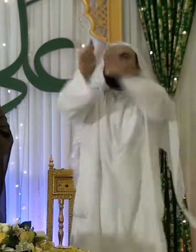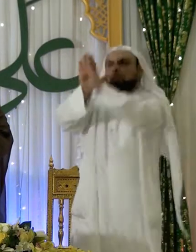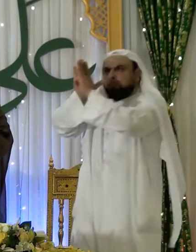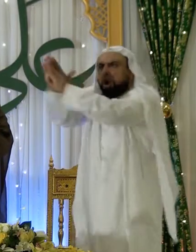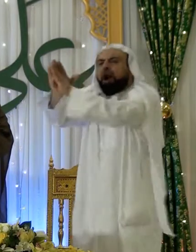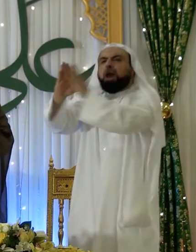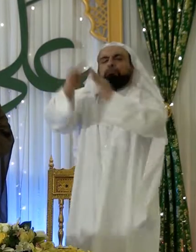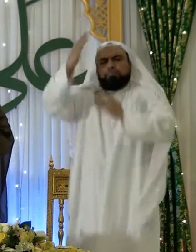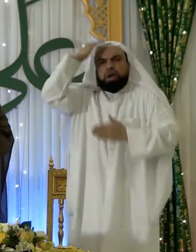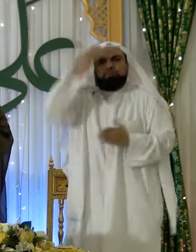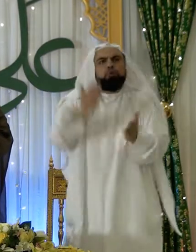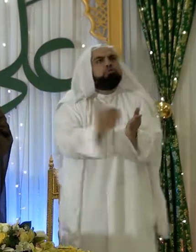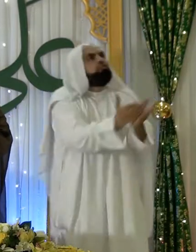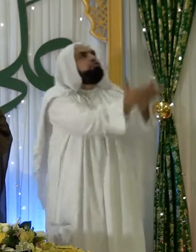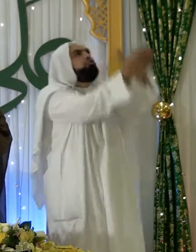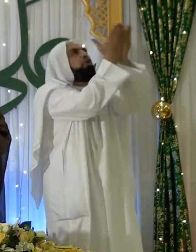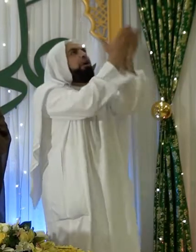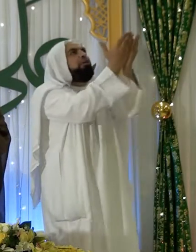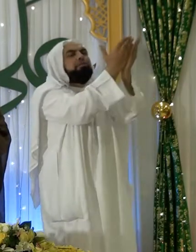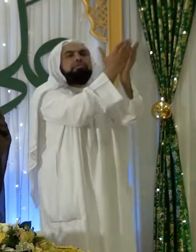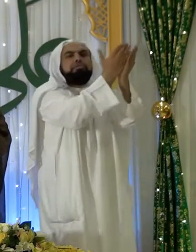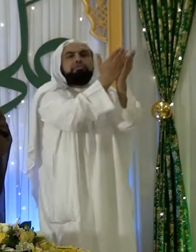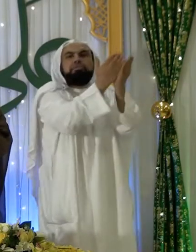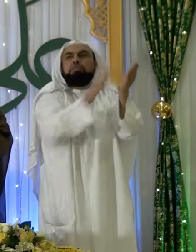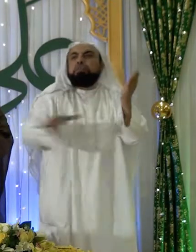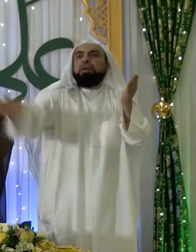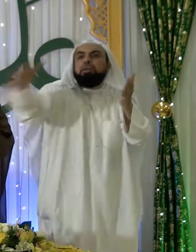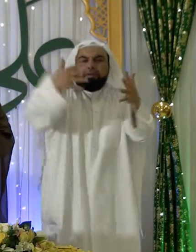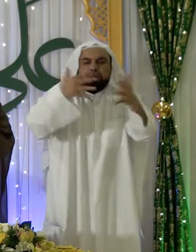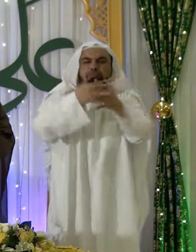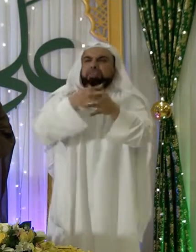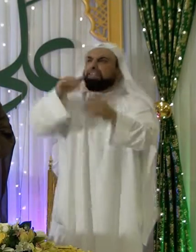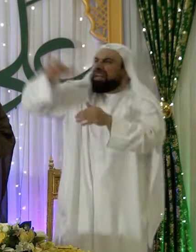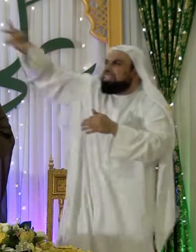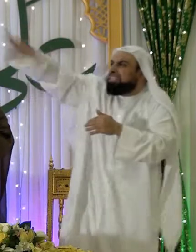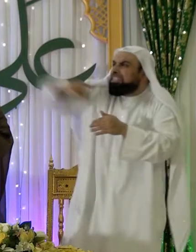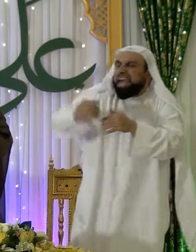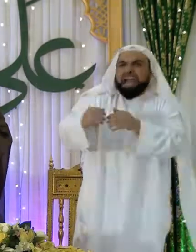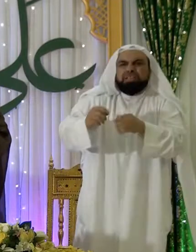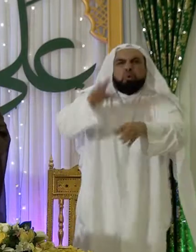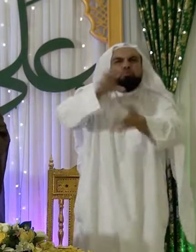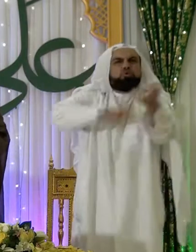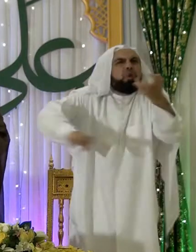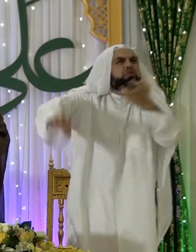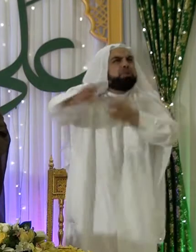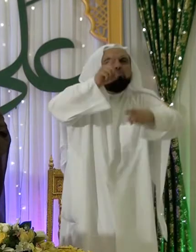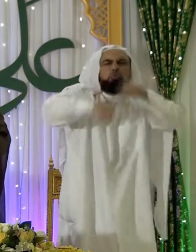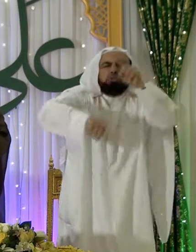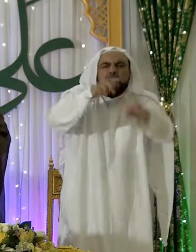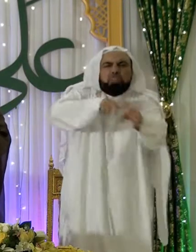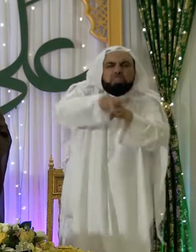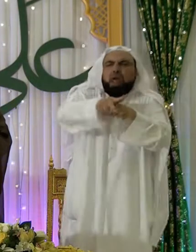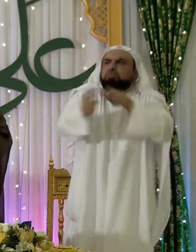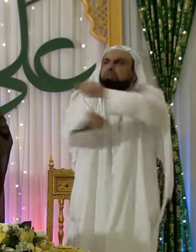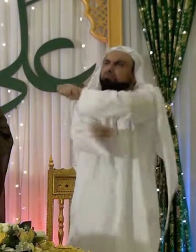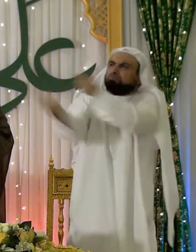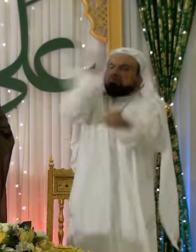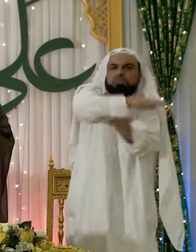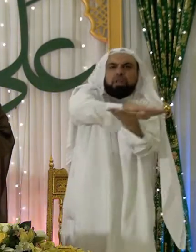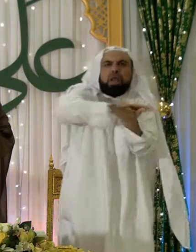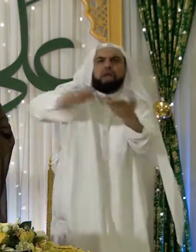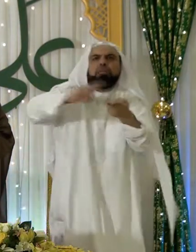الله سبحانه وتعالى أن يملأ الأرض قسطاً وعدلاً